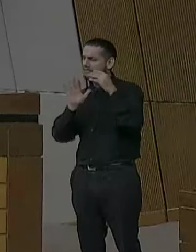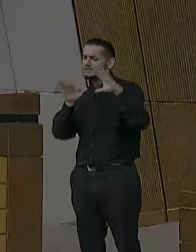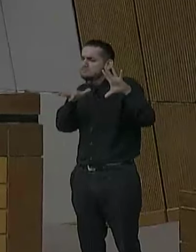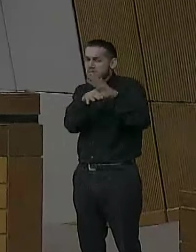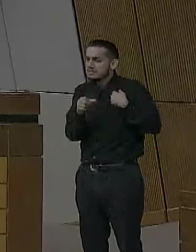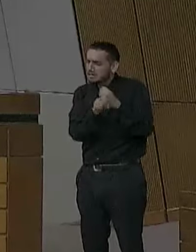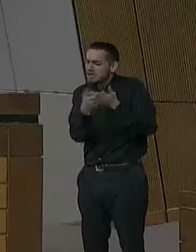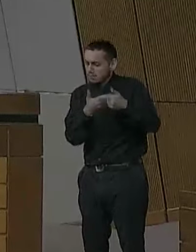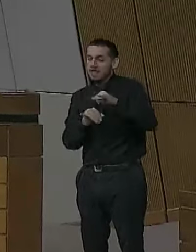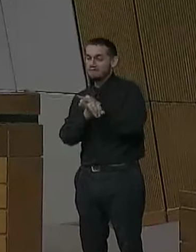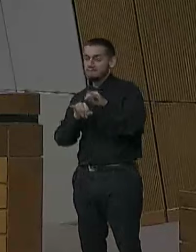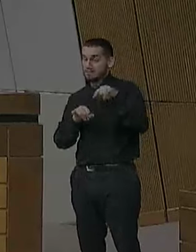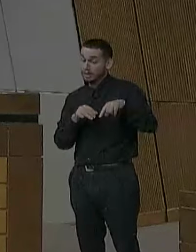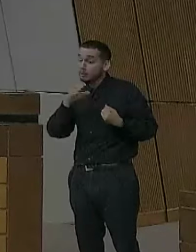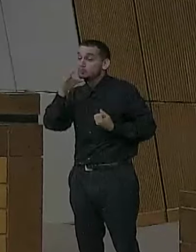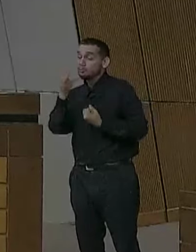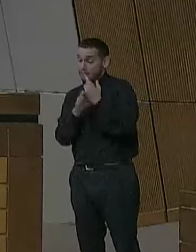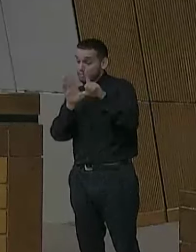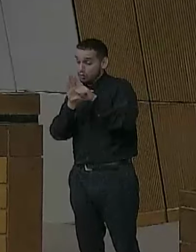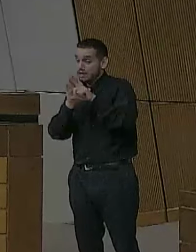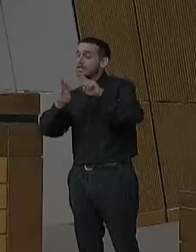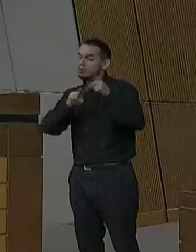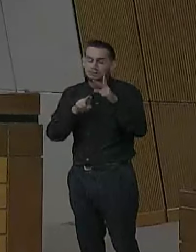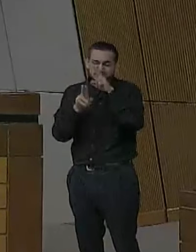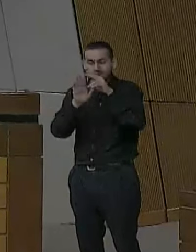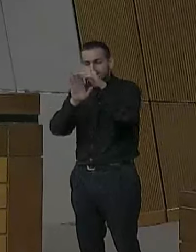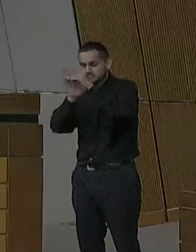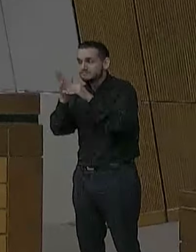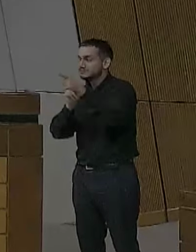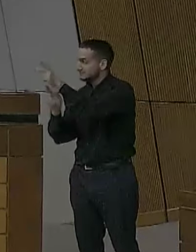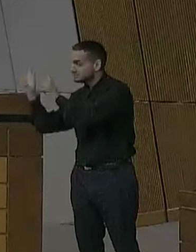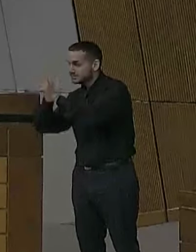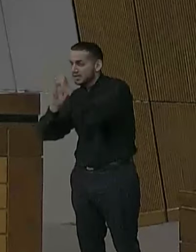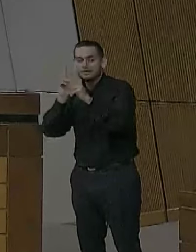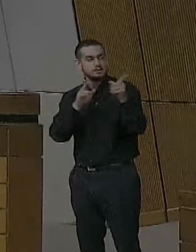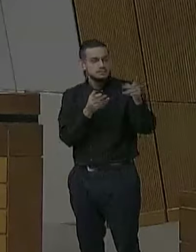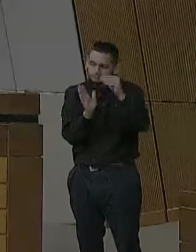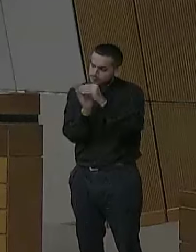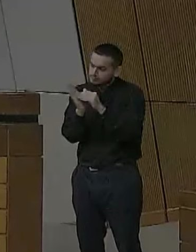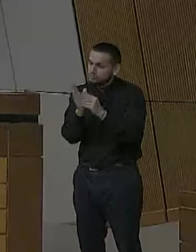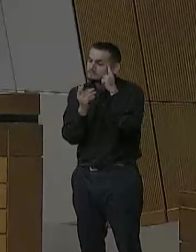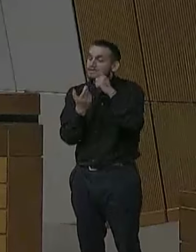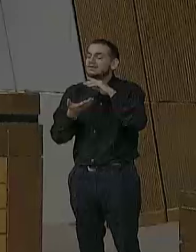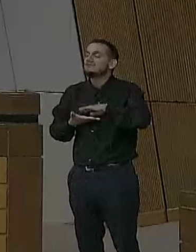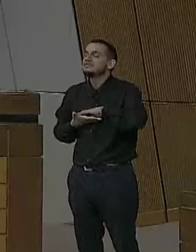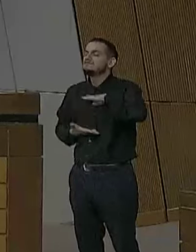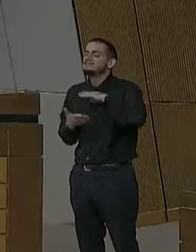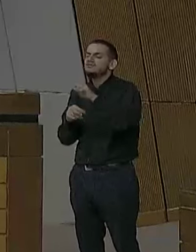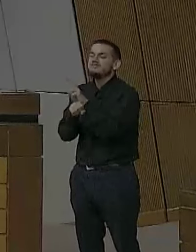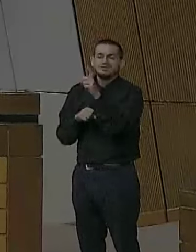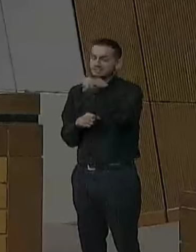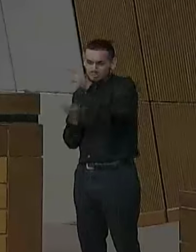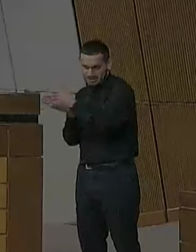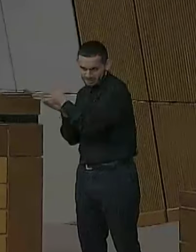4962 hoy en día, pero con este nuevo impulso queremos analizar beneficios fiscales que pueden ser asequibles para esta iniciativa